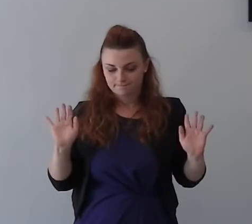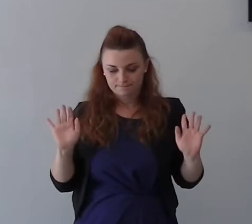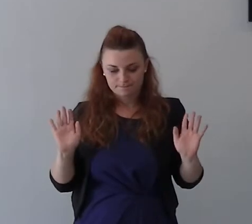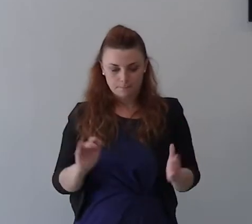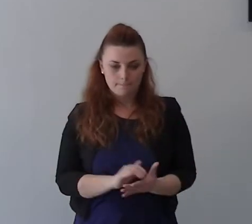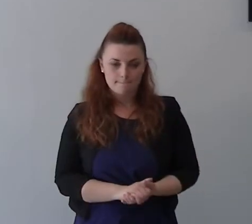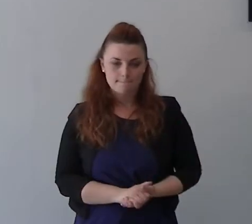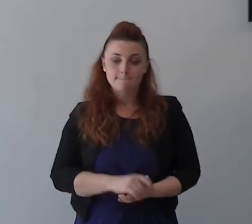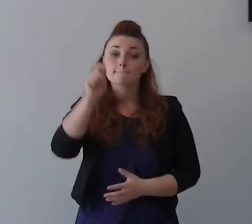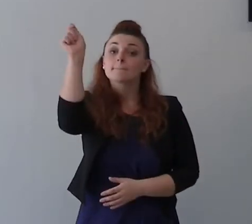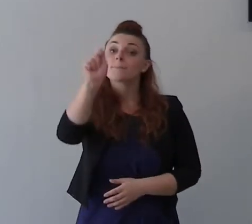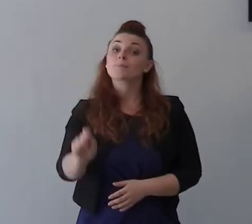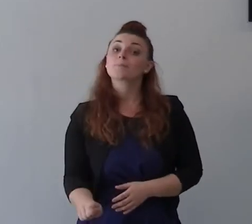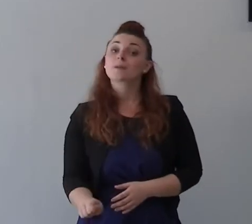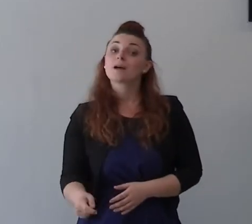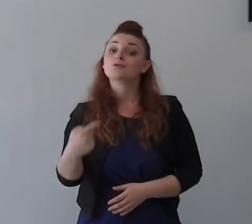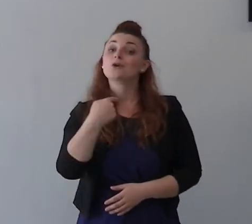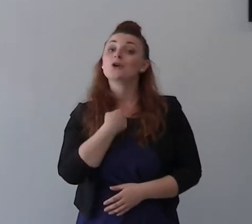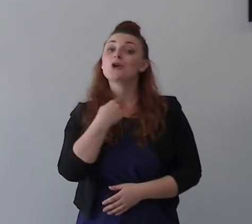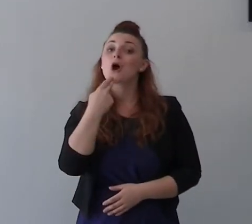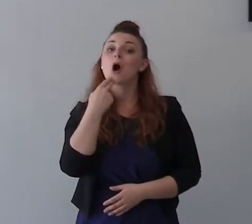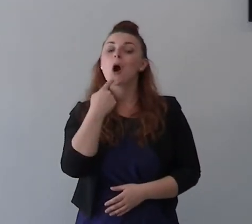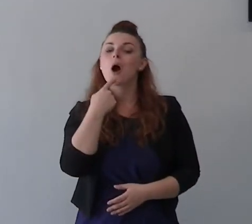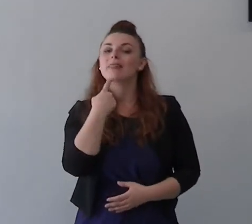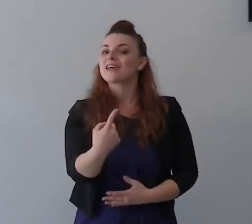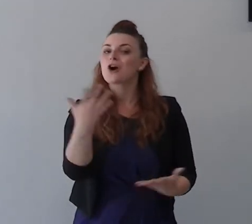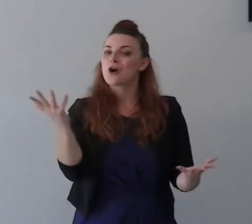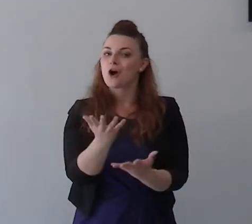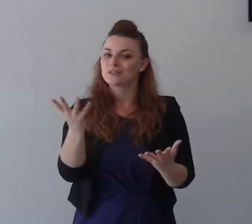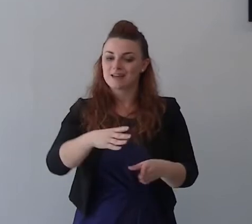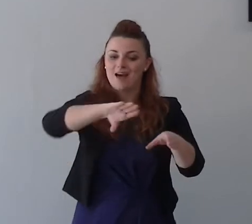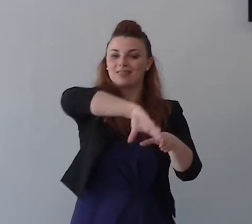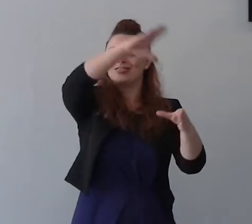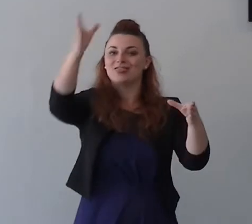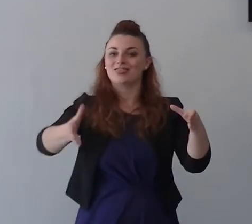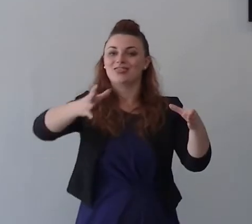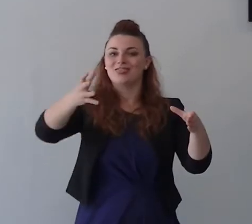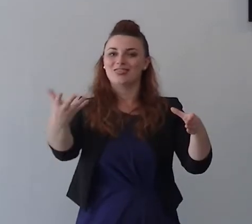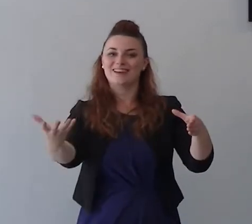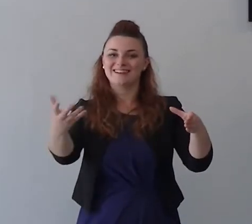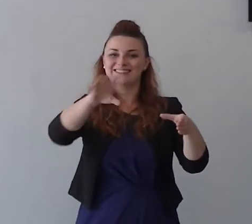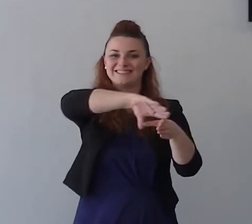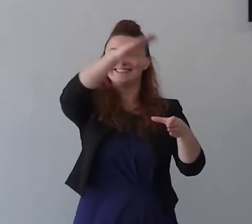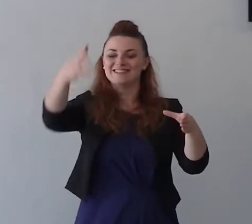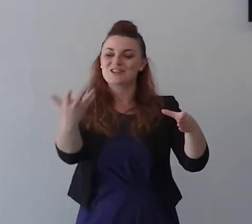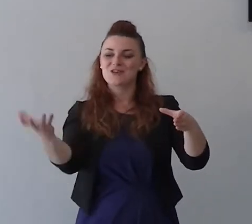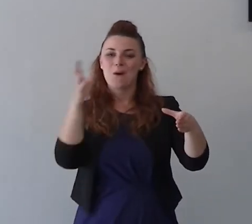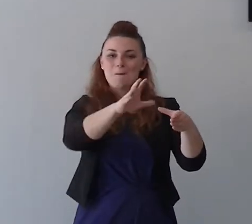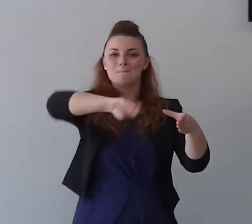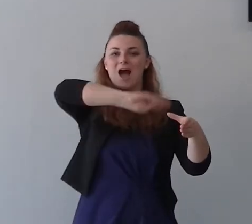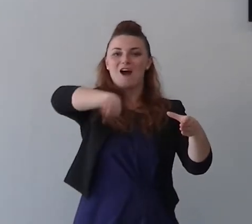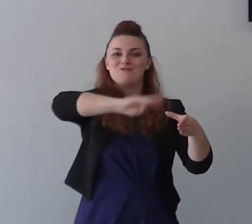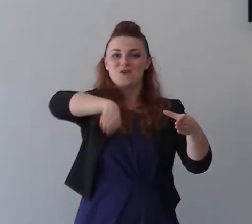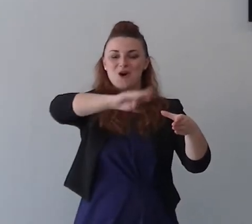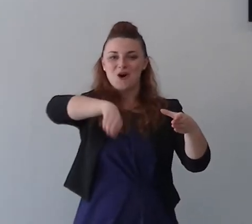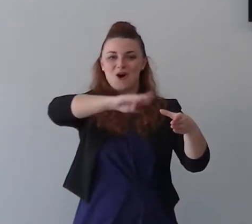A Pasqua parlo della tomba vuota. Anche qui è tosta, guardate per cane che non lo prende.